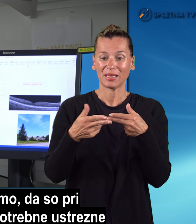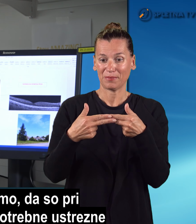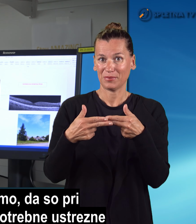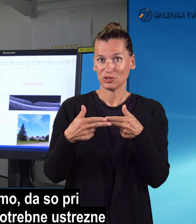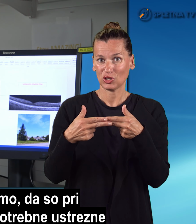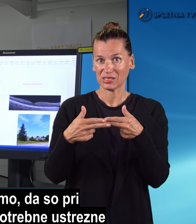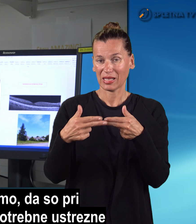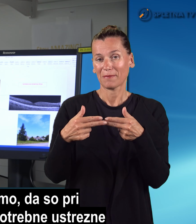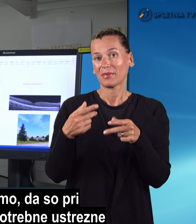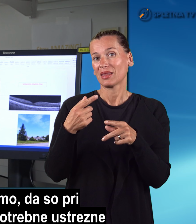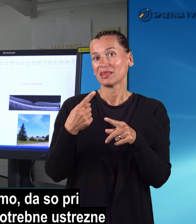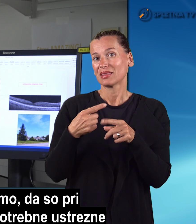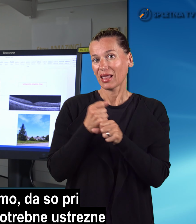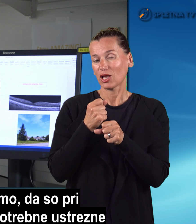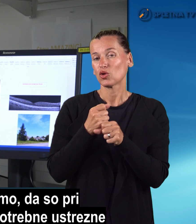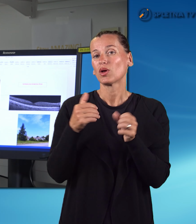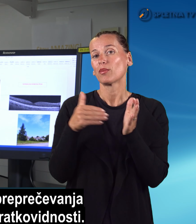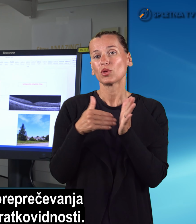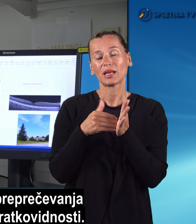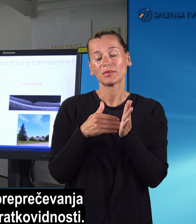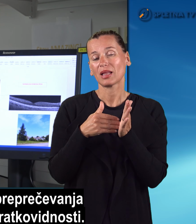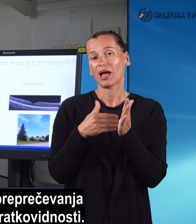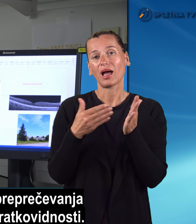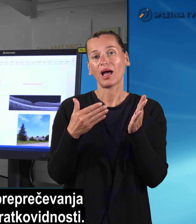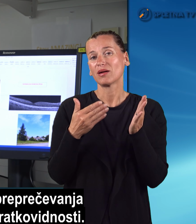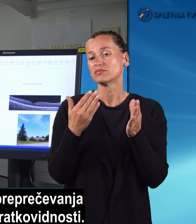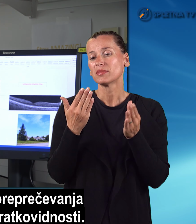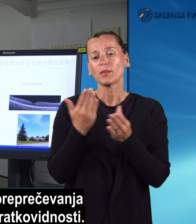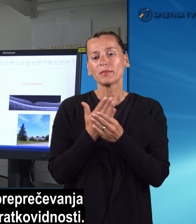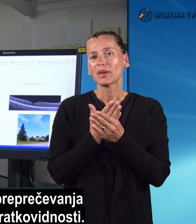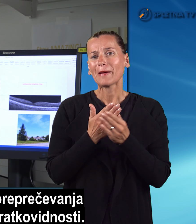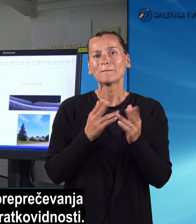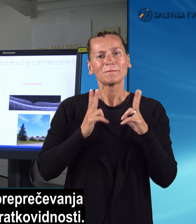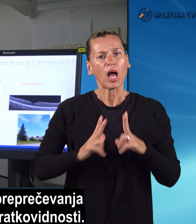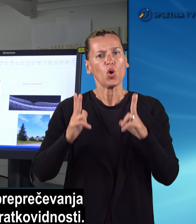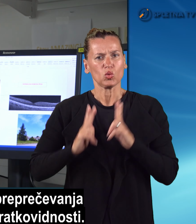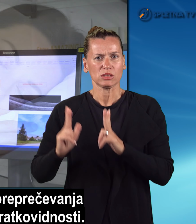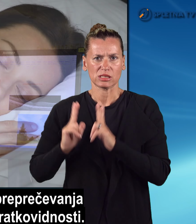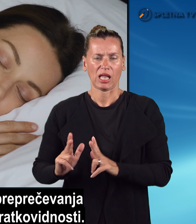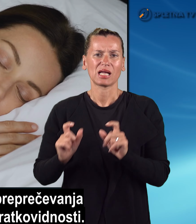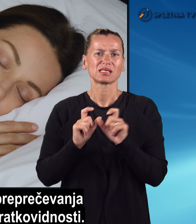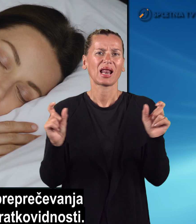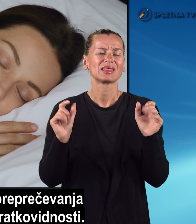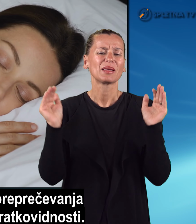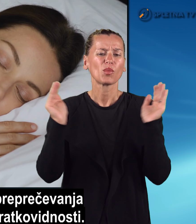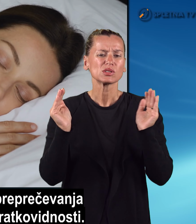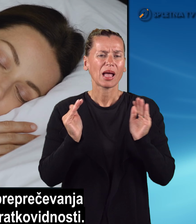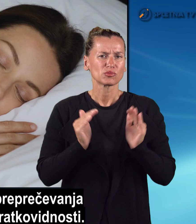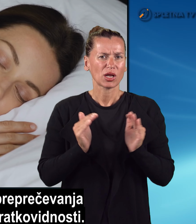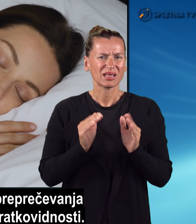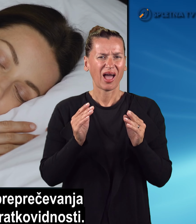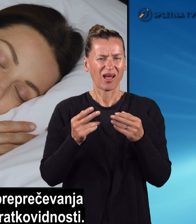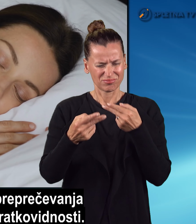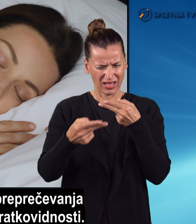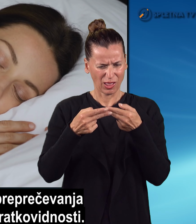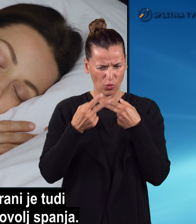delu so potrebne ustrezne pavze zaradi preprečevanja poslabšanja